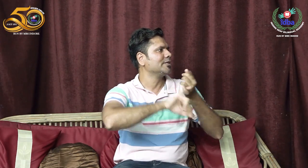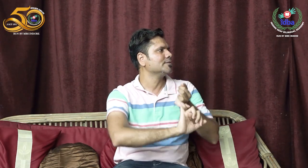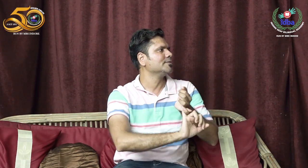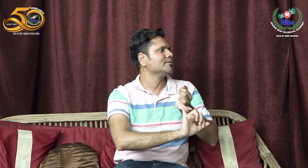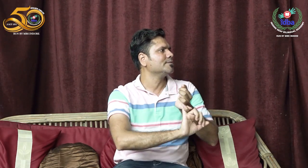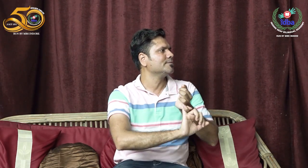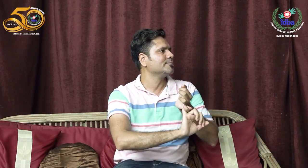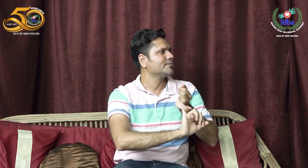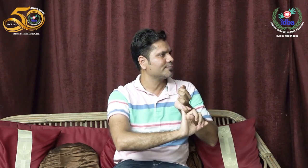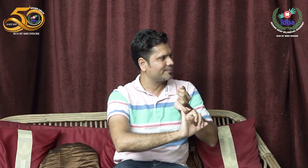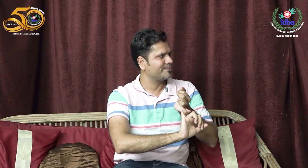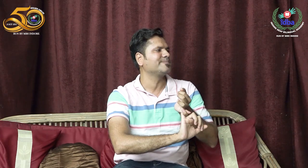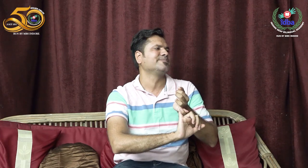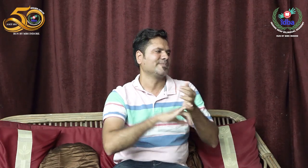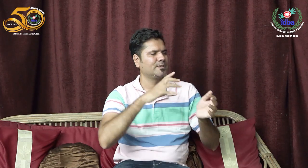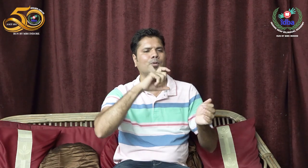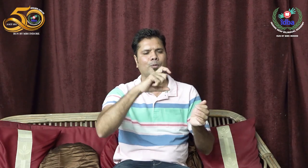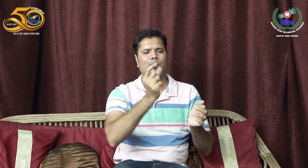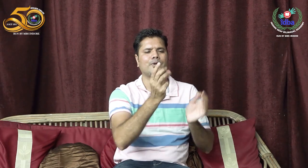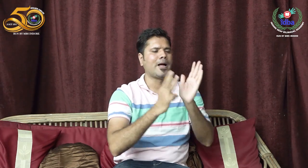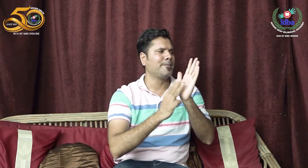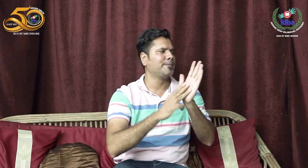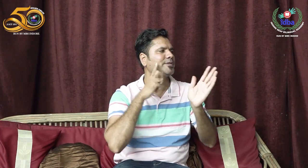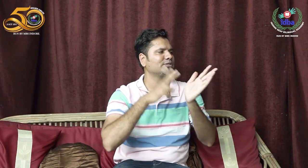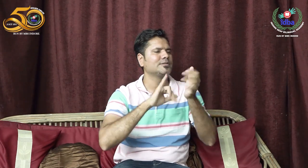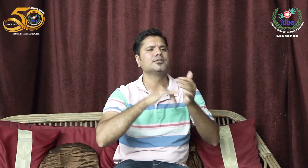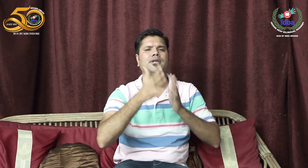8 साल मैंने वहाँ पे काम किया। फिर अब